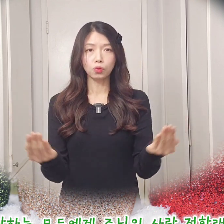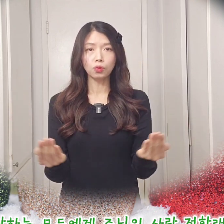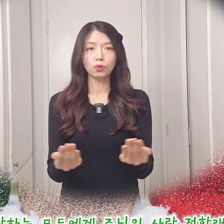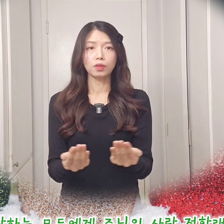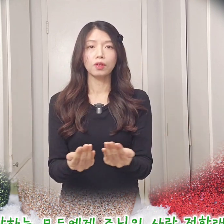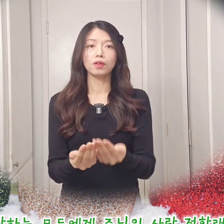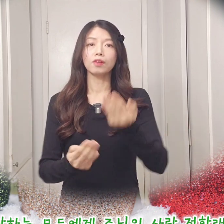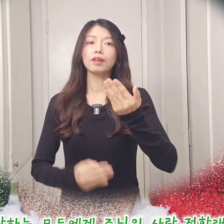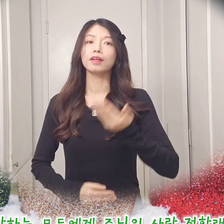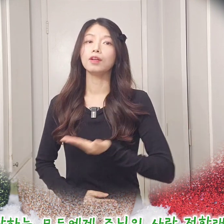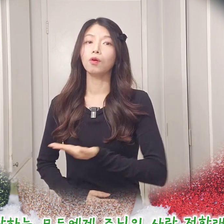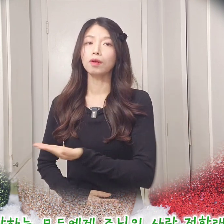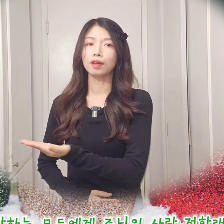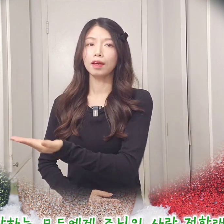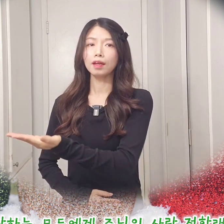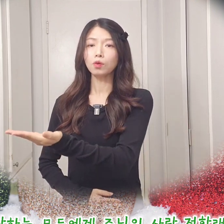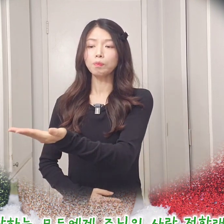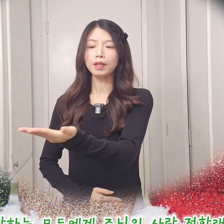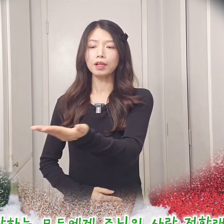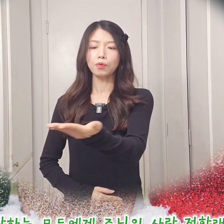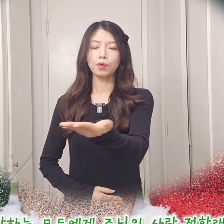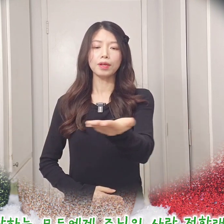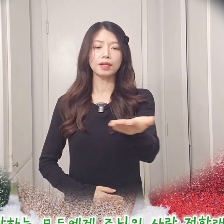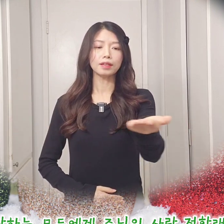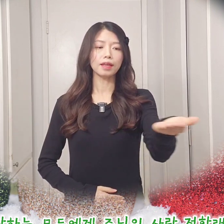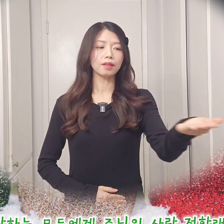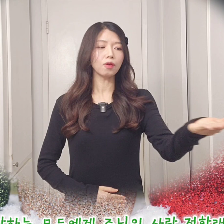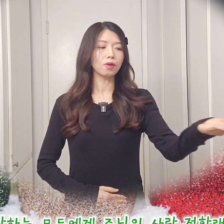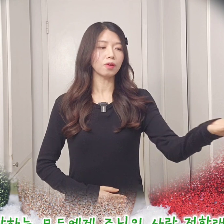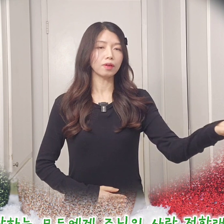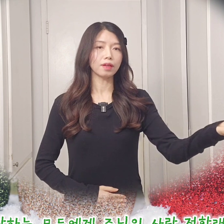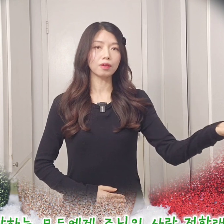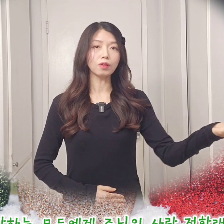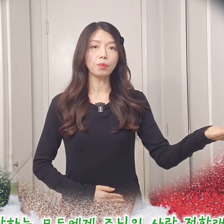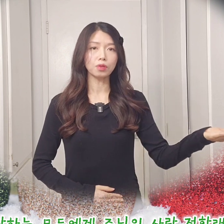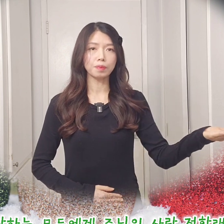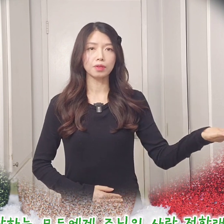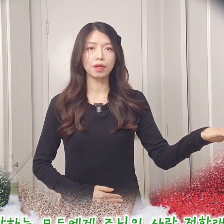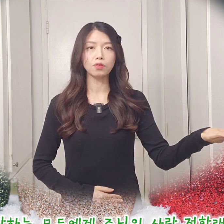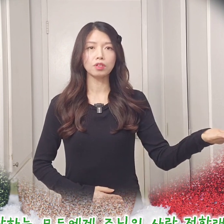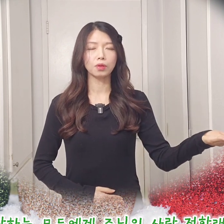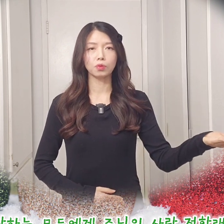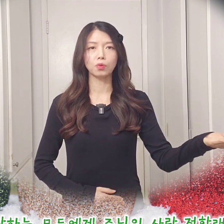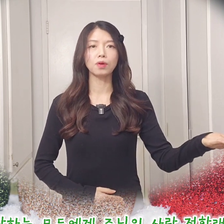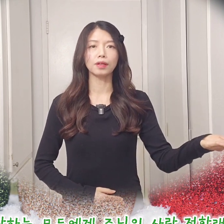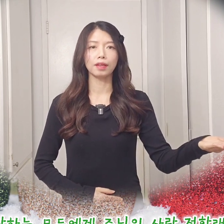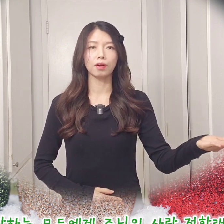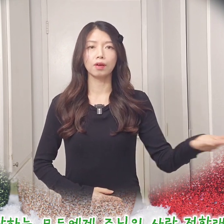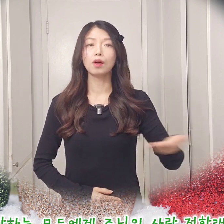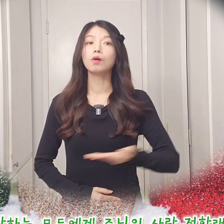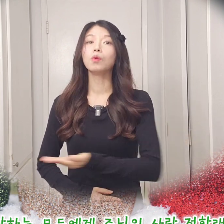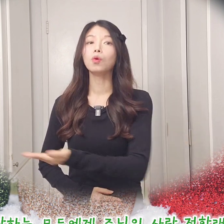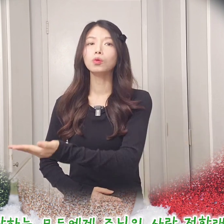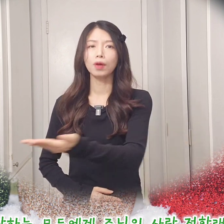모두. 여기서는 이렇게 손바닥이 위로 한 이 상태에서 이렇게 쳐다보시면서 해주시면 더 좋을 것 같아요. 모두에게.